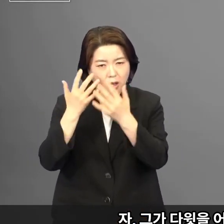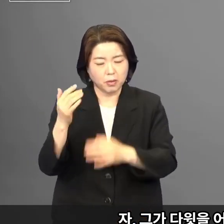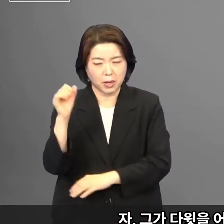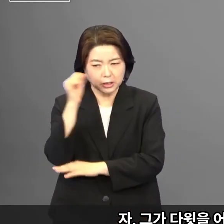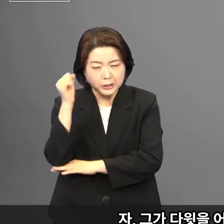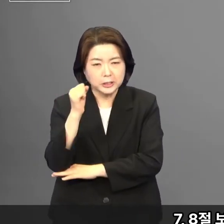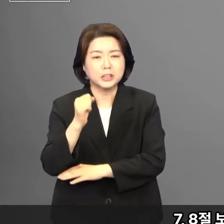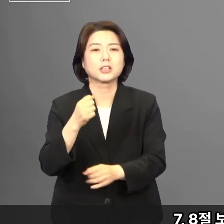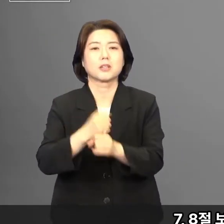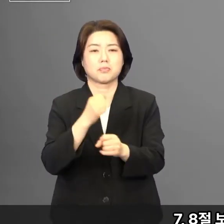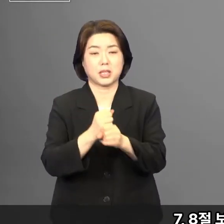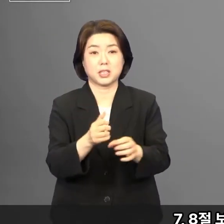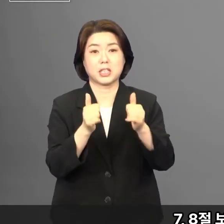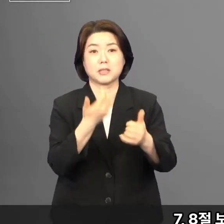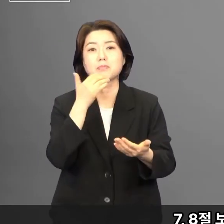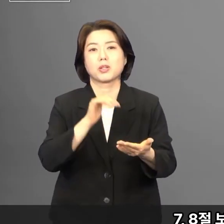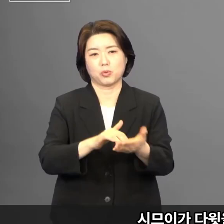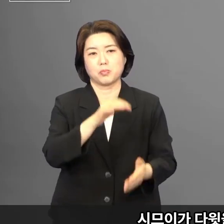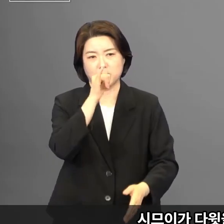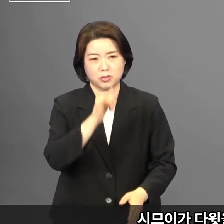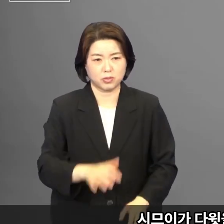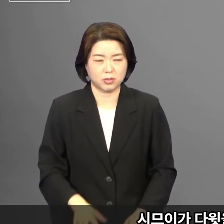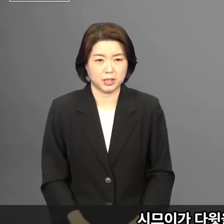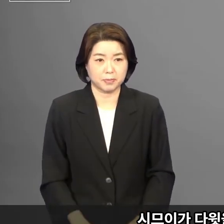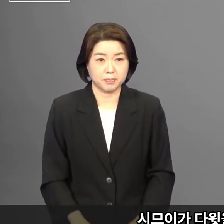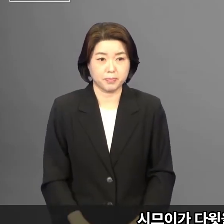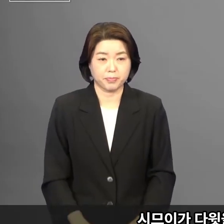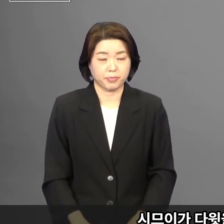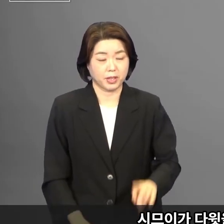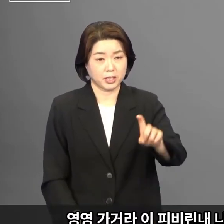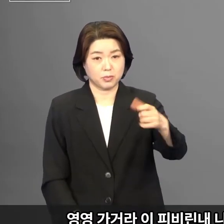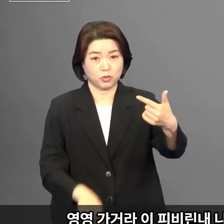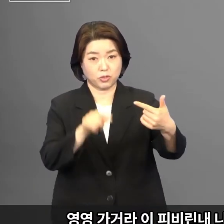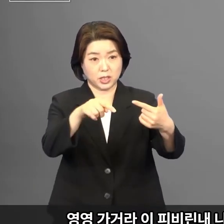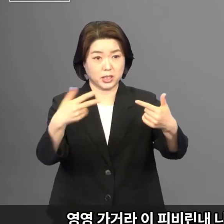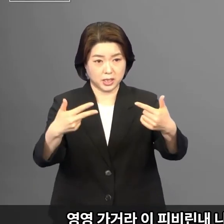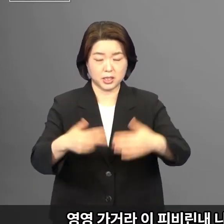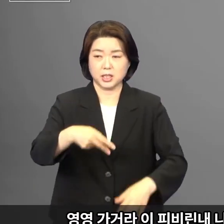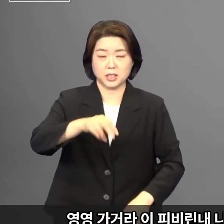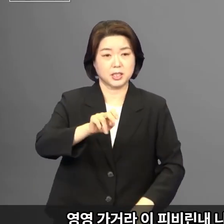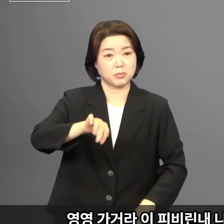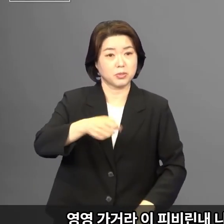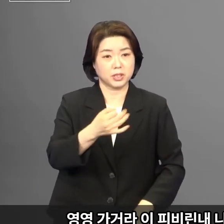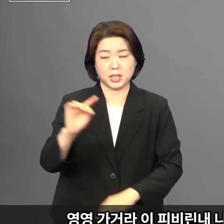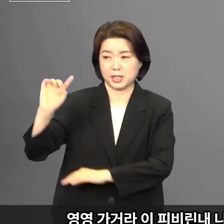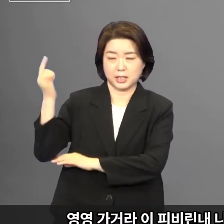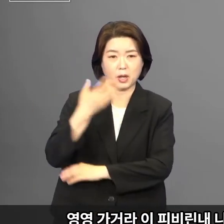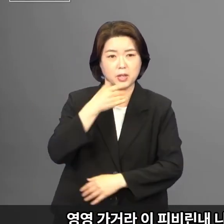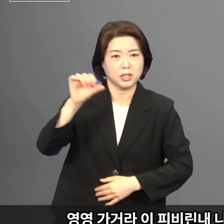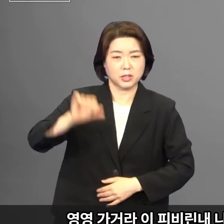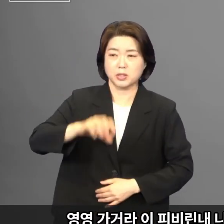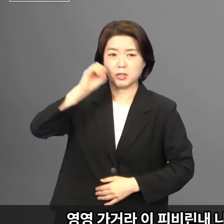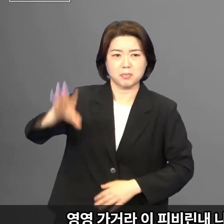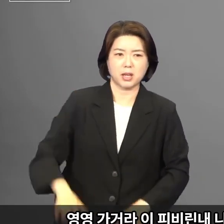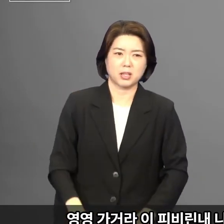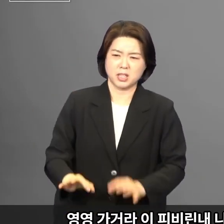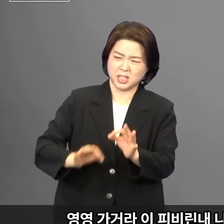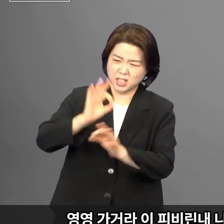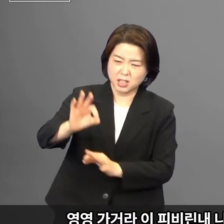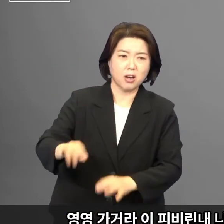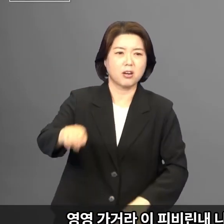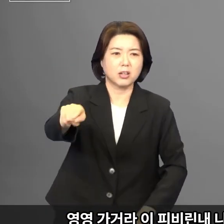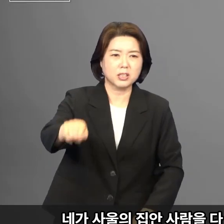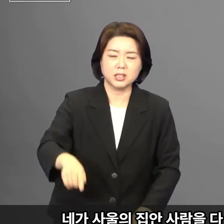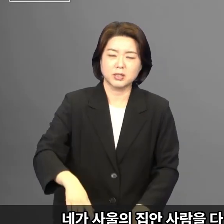한번 7, 8절 보시기 바랍니다. 시므이가 다윗을 저주하여 말하였다. 영영 가거라. 이 피비린내 나는 살인자야. 이 불안당